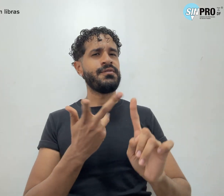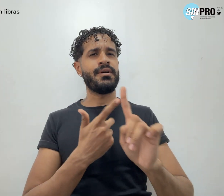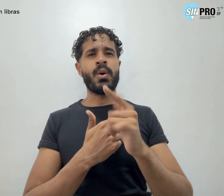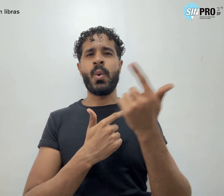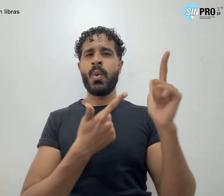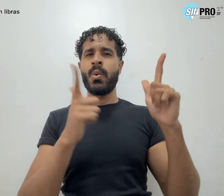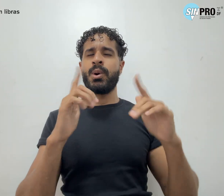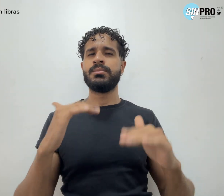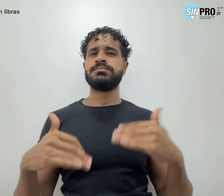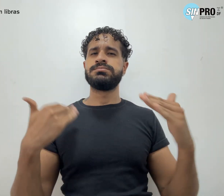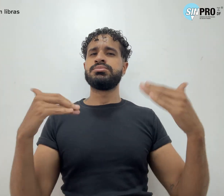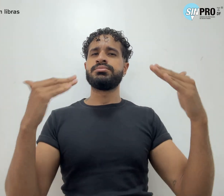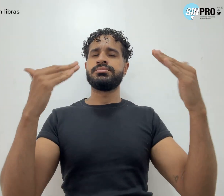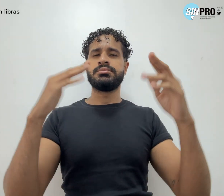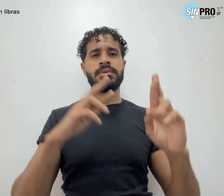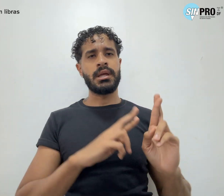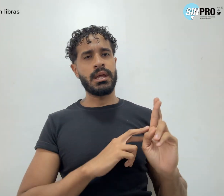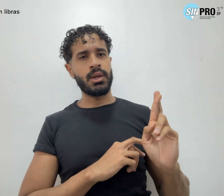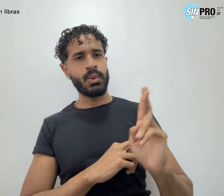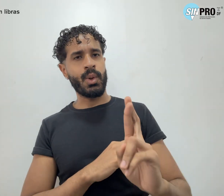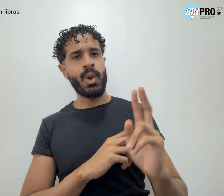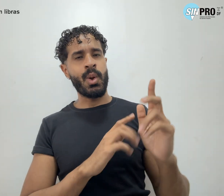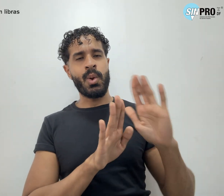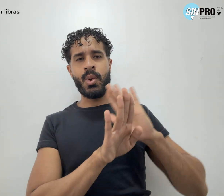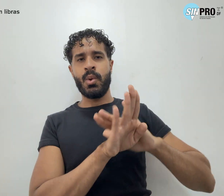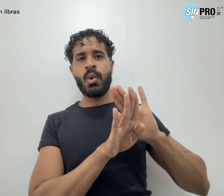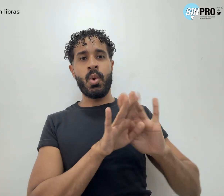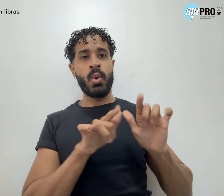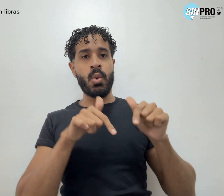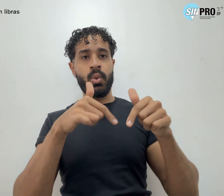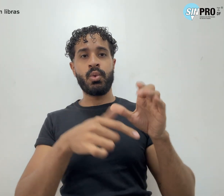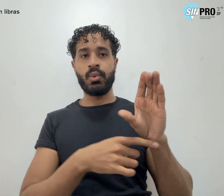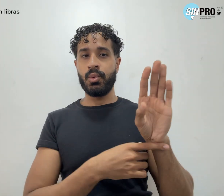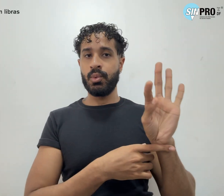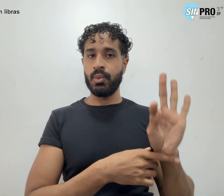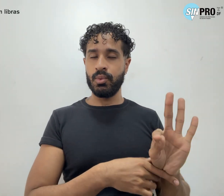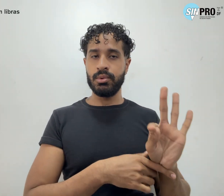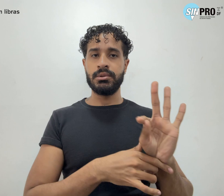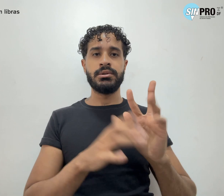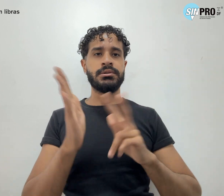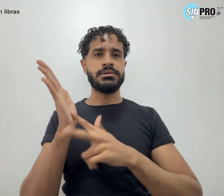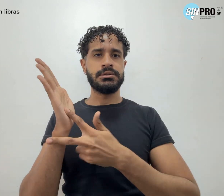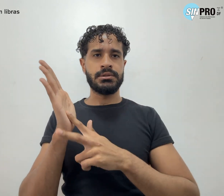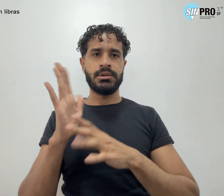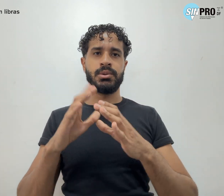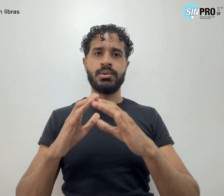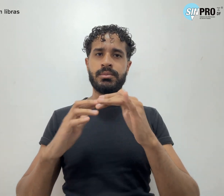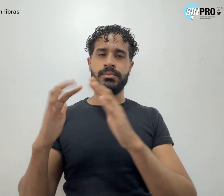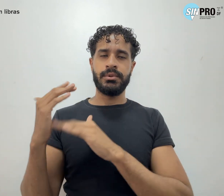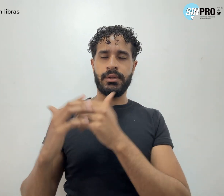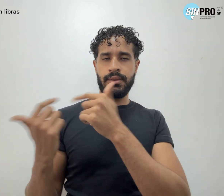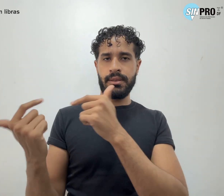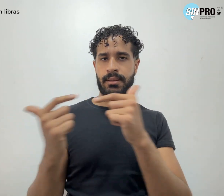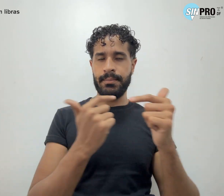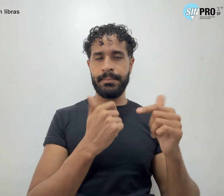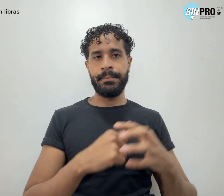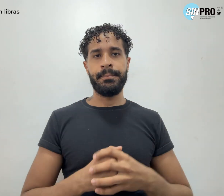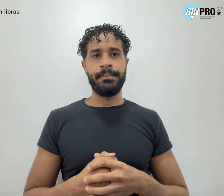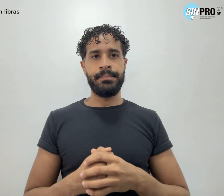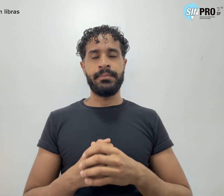avanços resultantes da luta da CUT e sindicatos de trabalhadores. A falta de